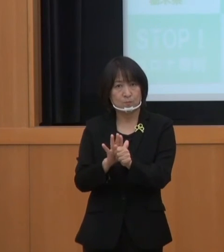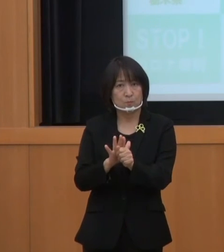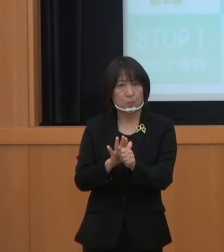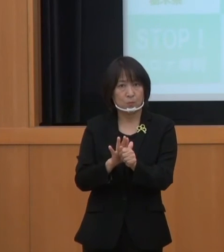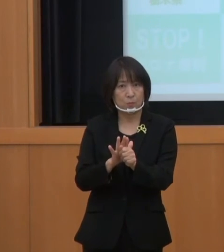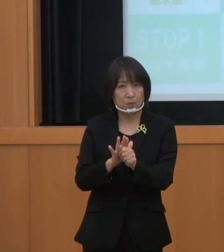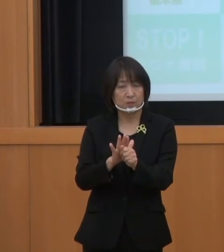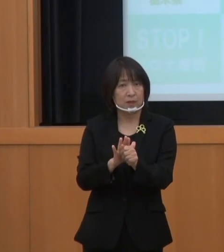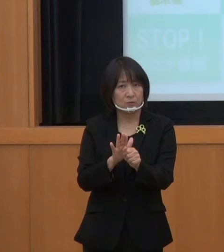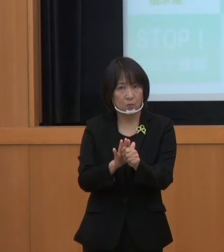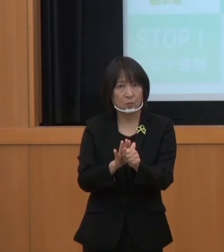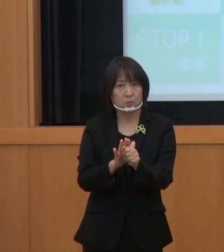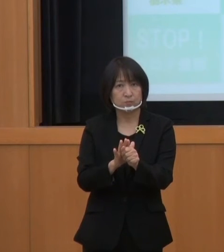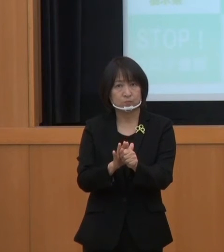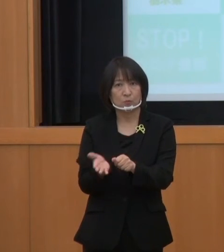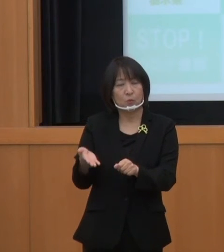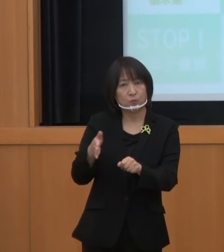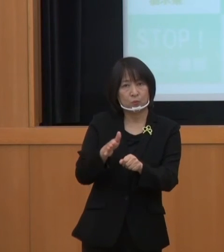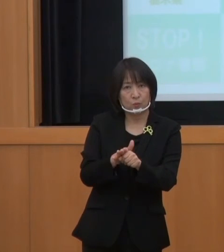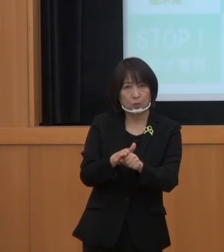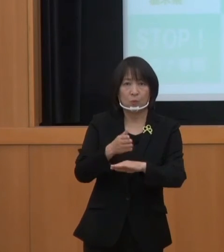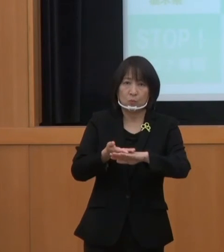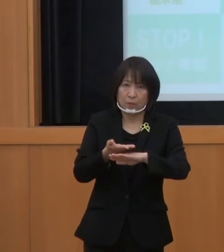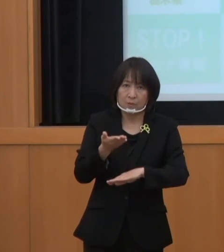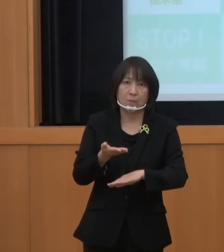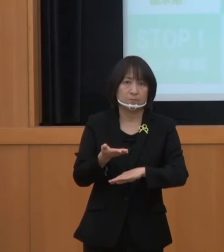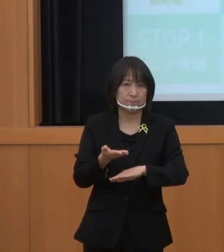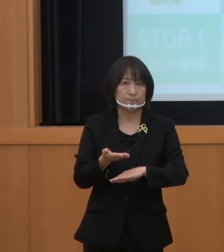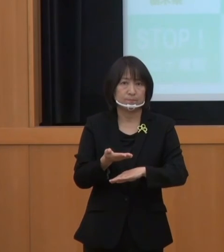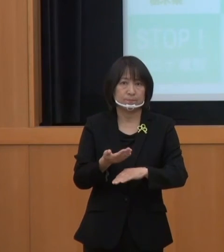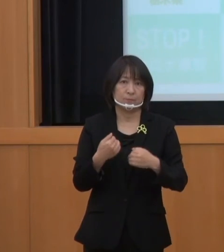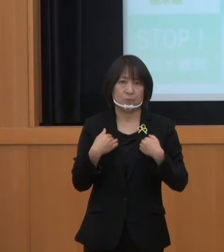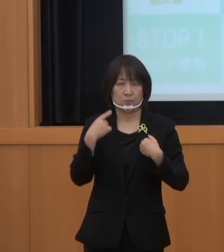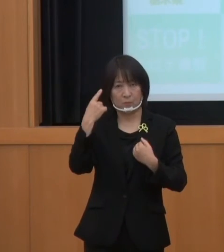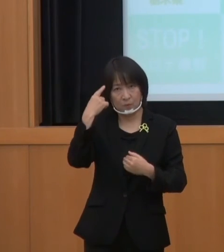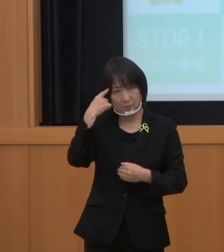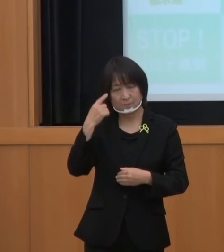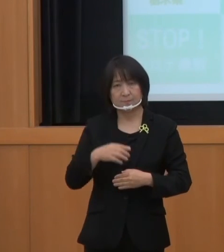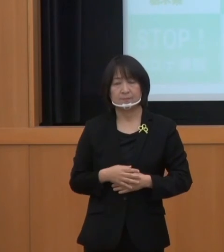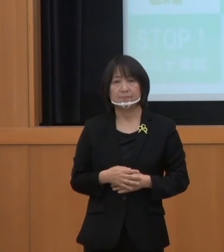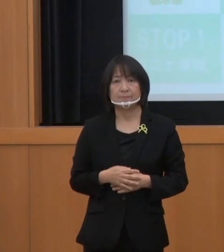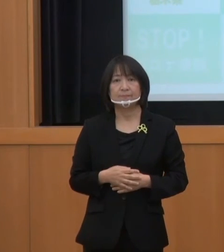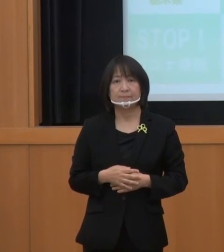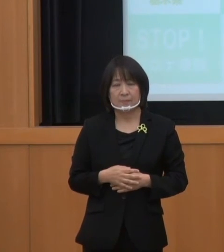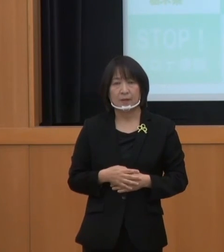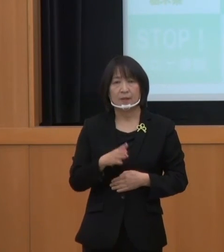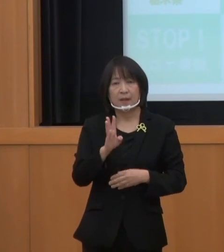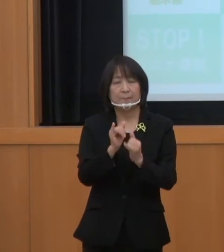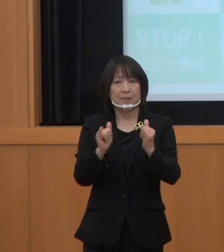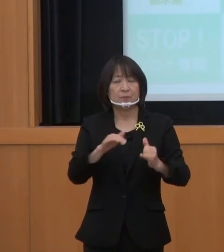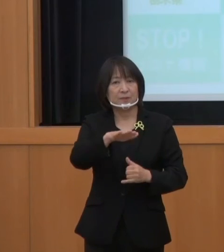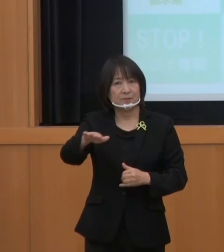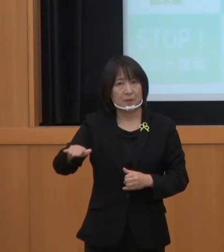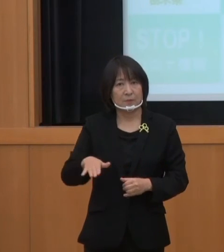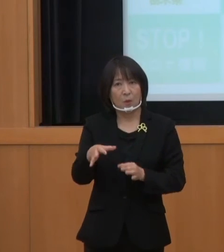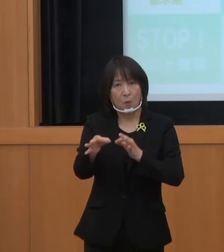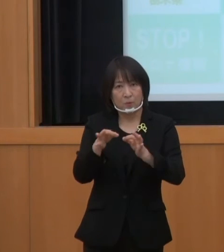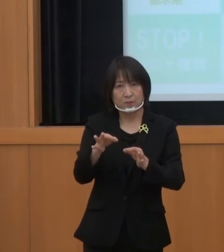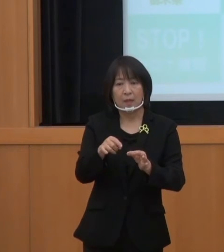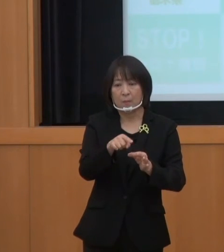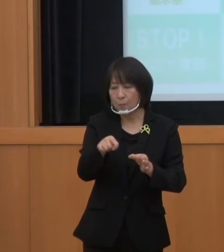。県民の皆さんにはお店を選んで利用してもらう